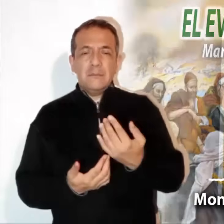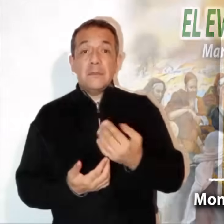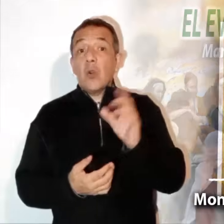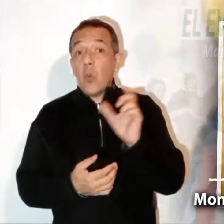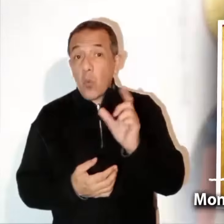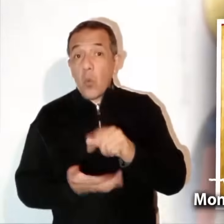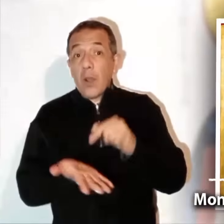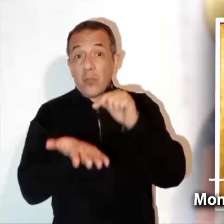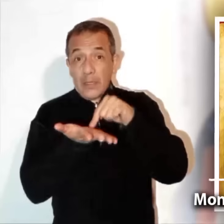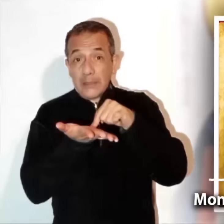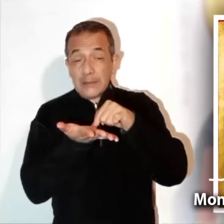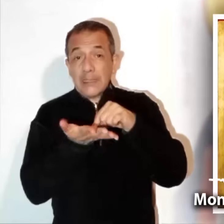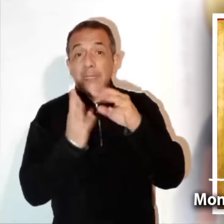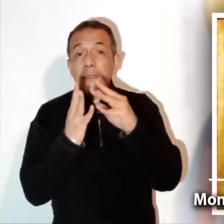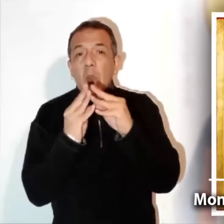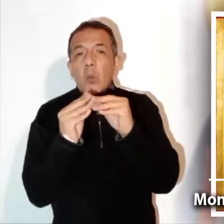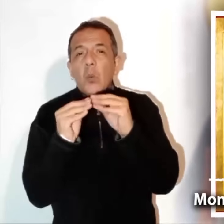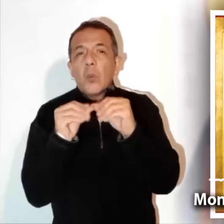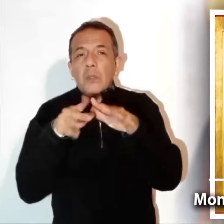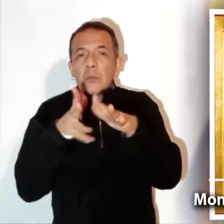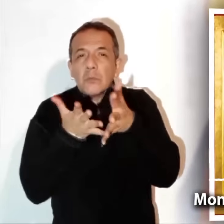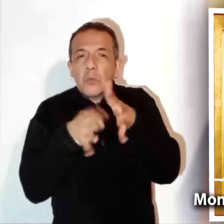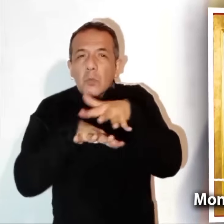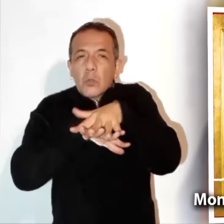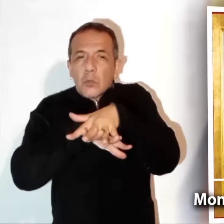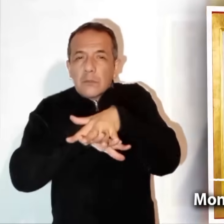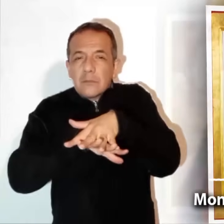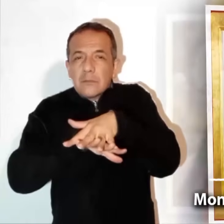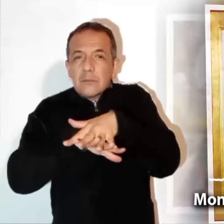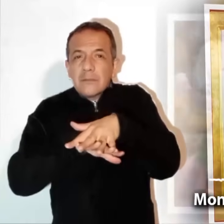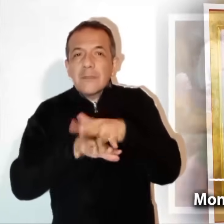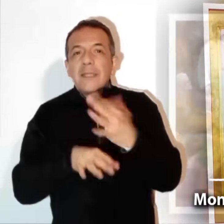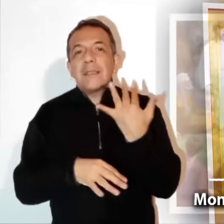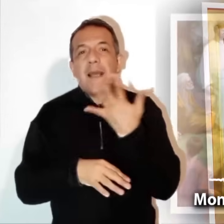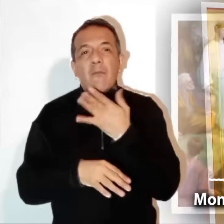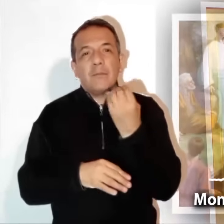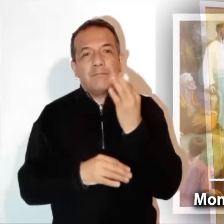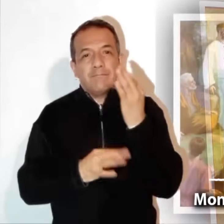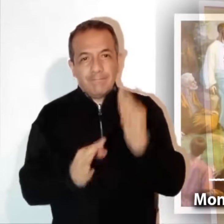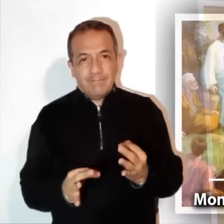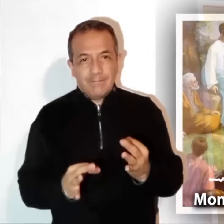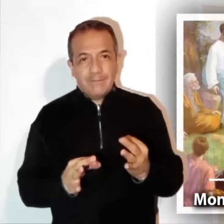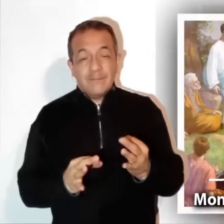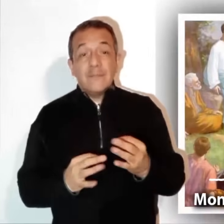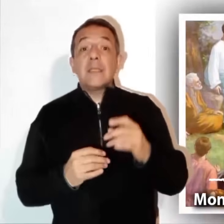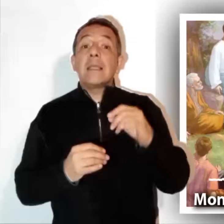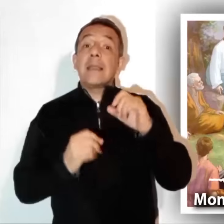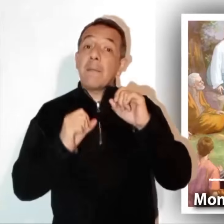sabor. Igualmente la luz. ¿Por qué propondrá Jesús a sus discípulos que sean